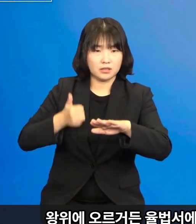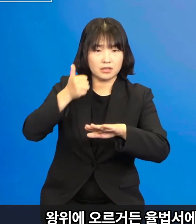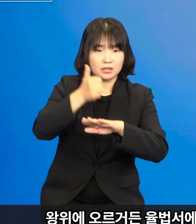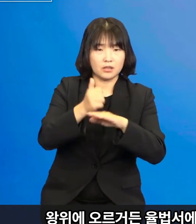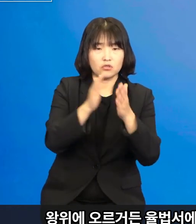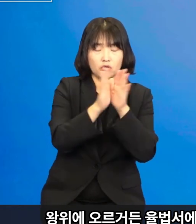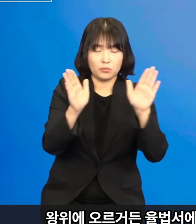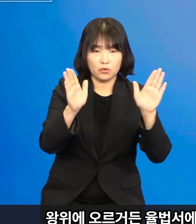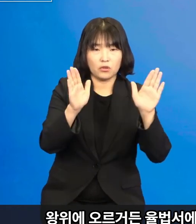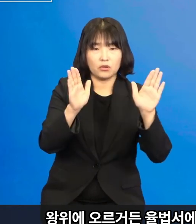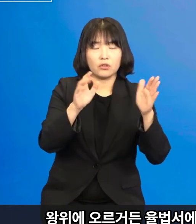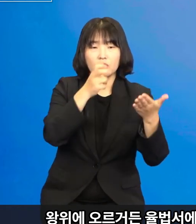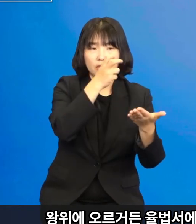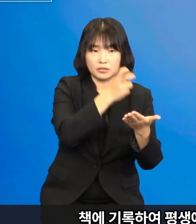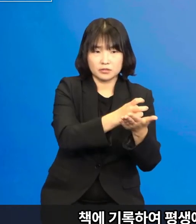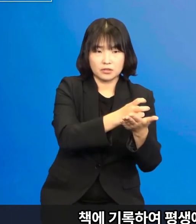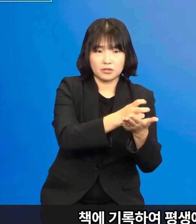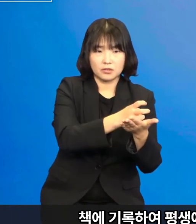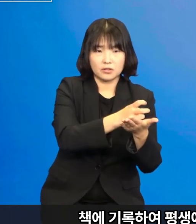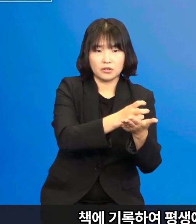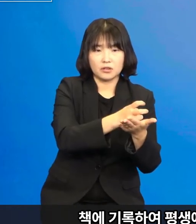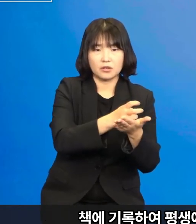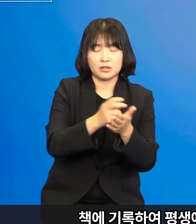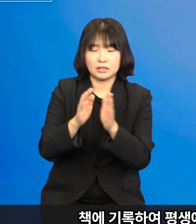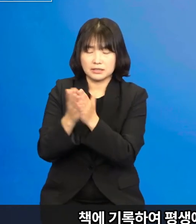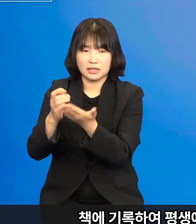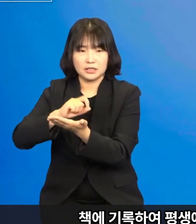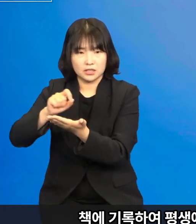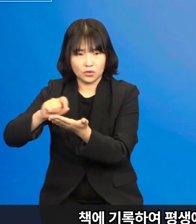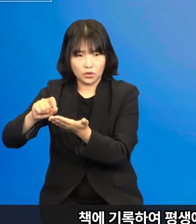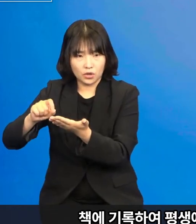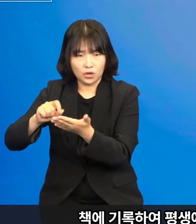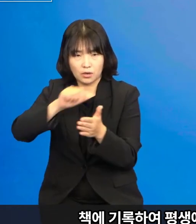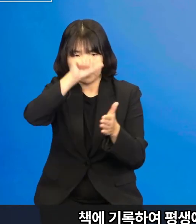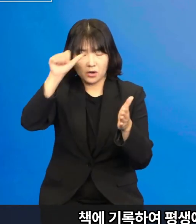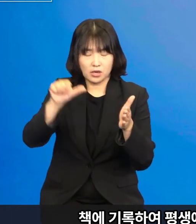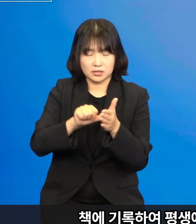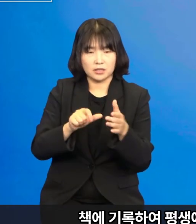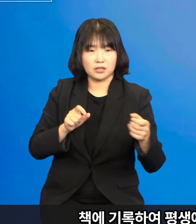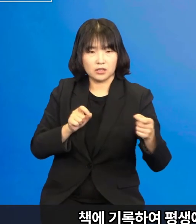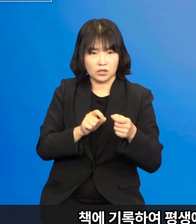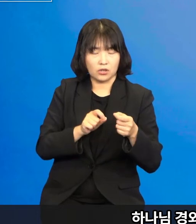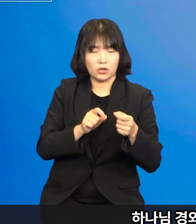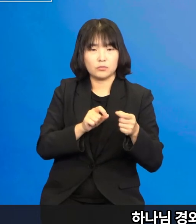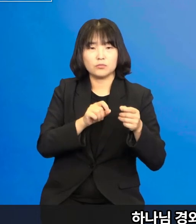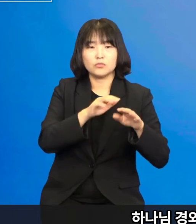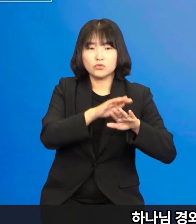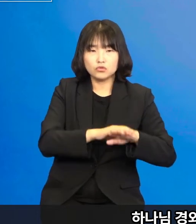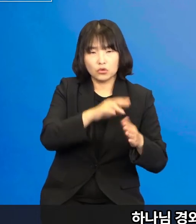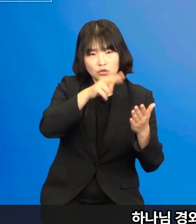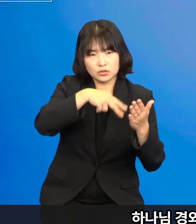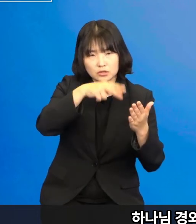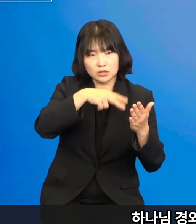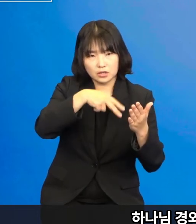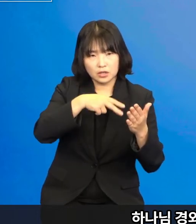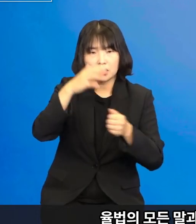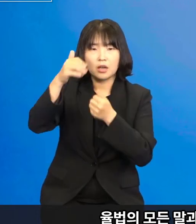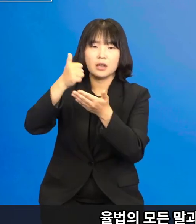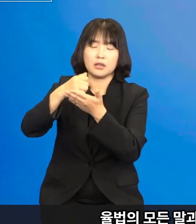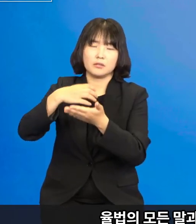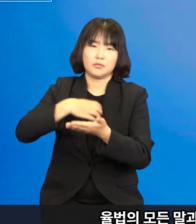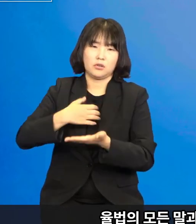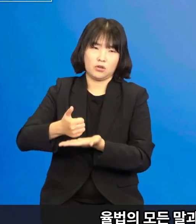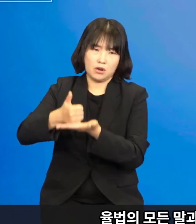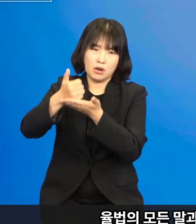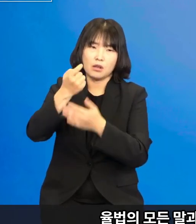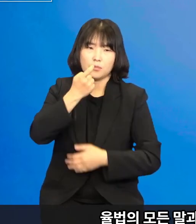율법서에 등사받은 레위 사람 제사장 옆에서 책에 기록하여 평생에 자기 앞에 두고 읽어야 된다. 하나님이 경외하기를 배워야 된다.